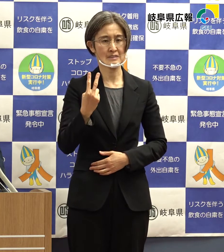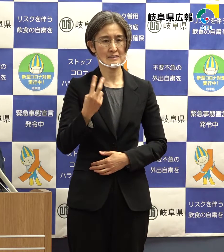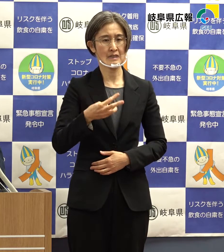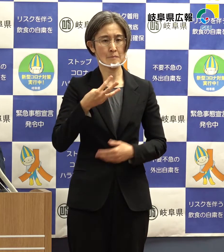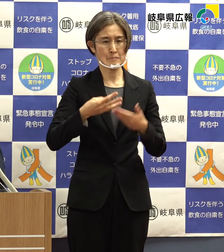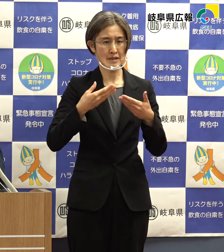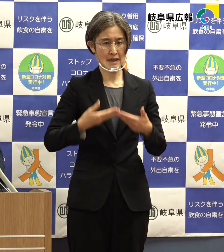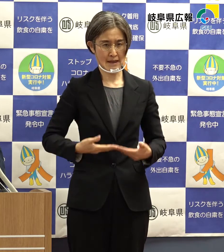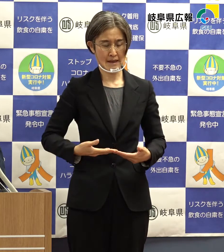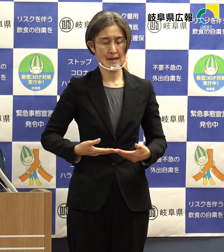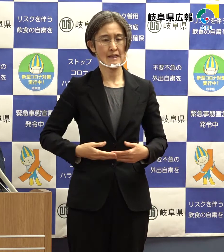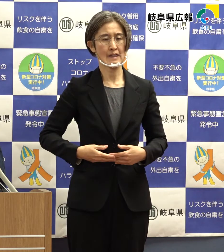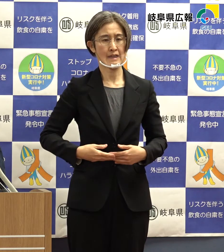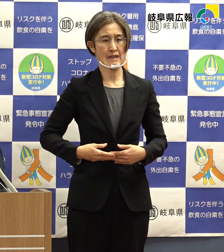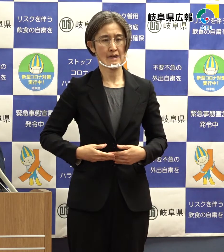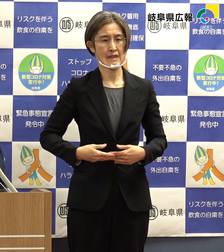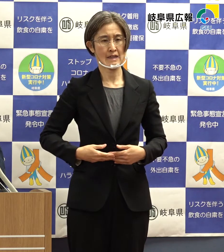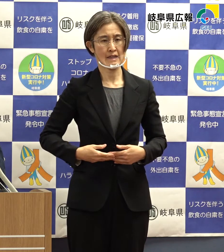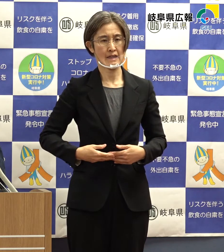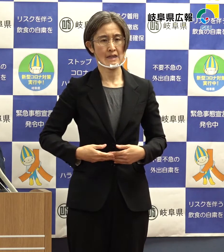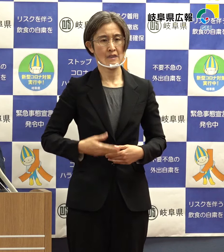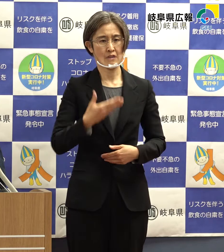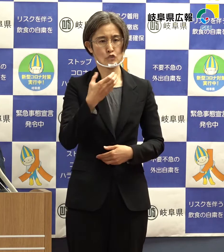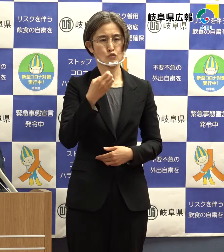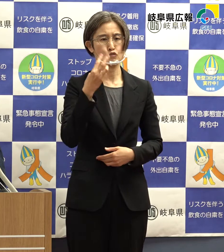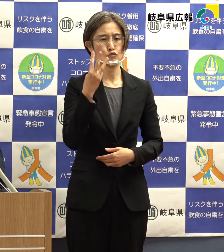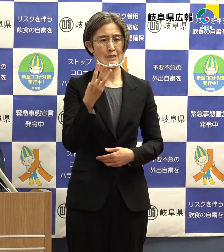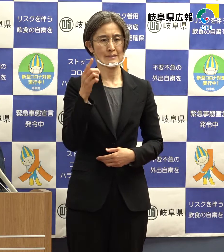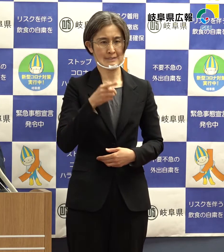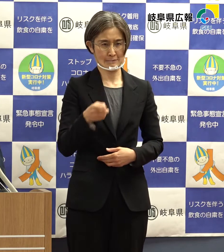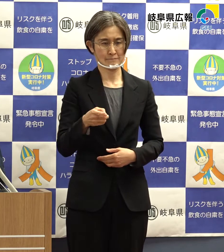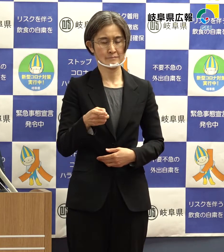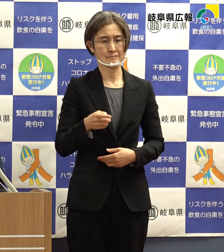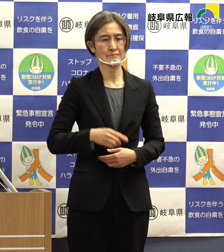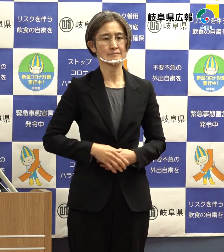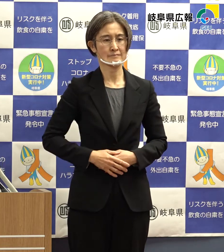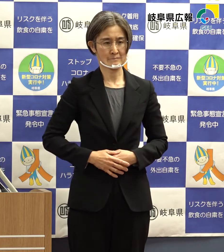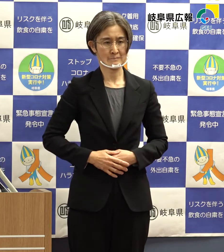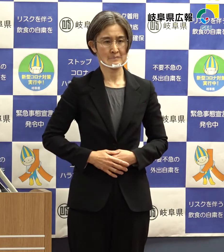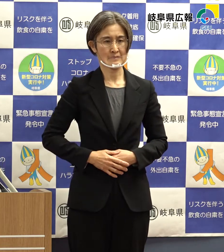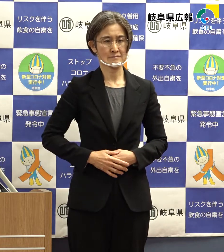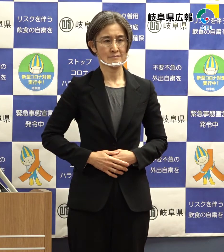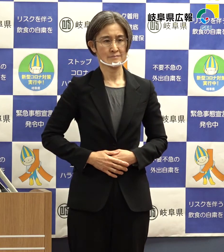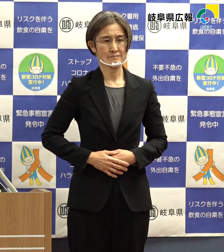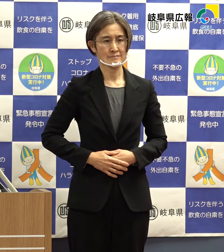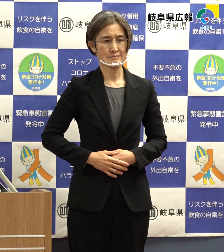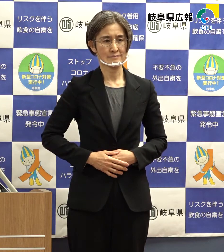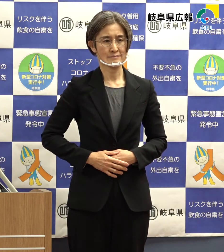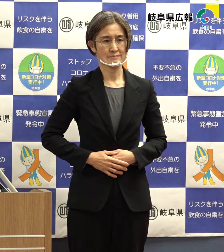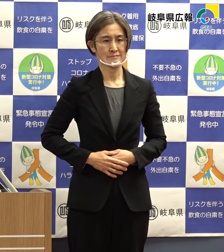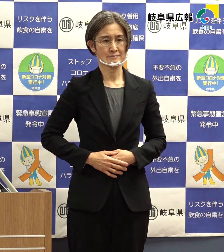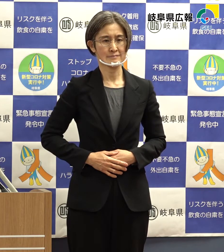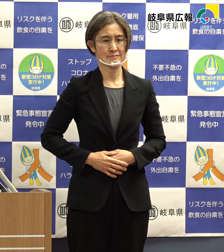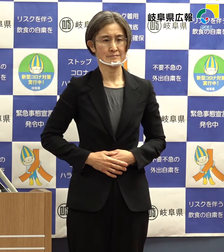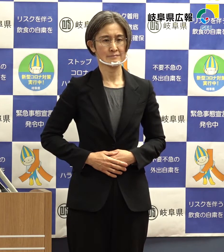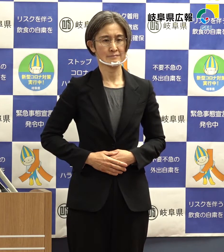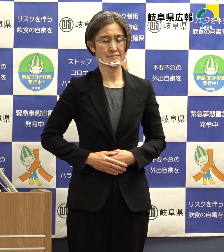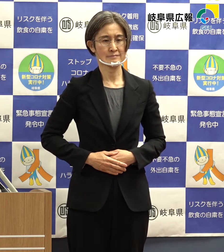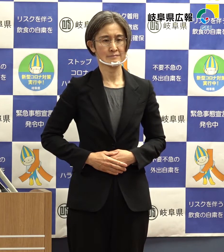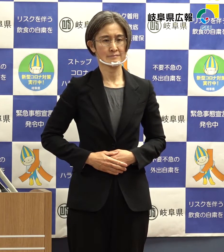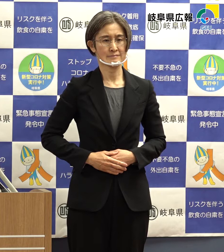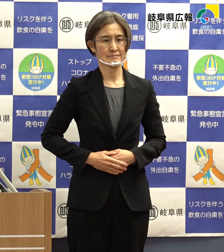がまずっと下がりますけど93人ですかね、まあ、100人前後で推移してますね。それ